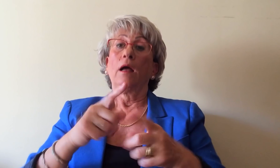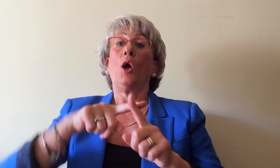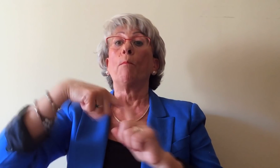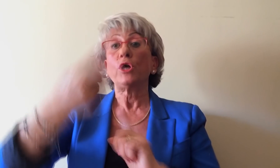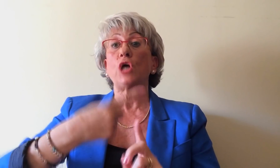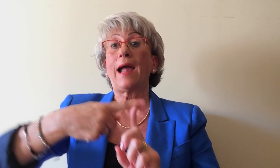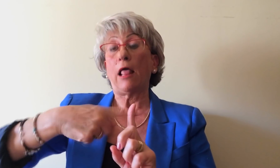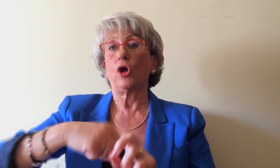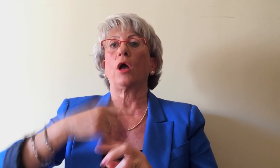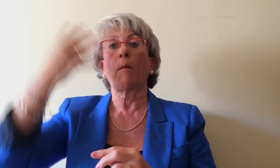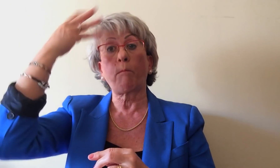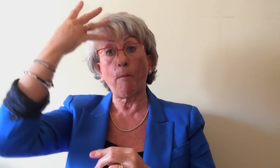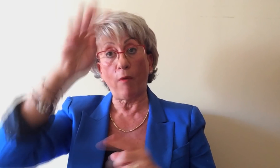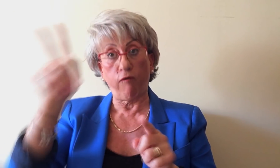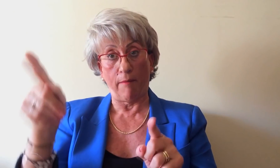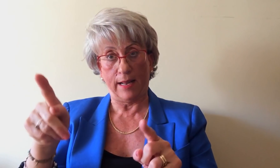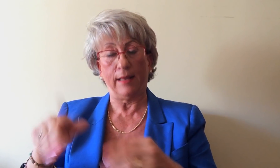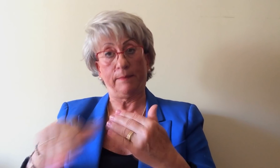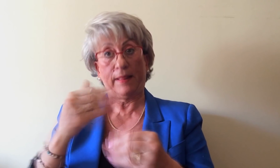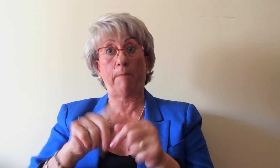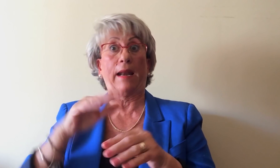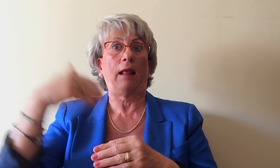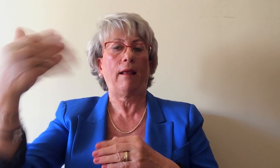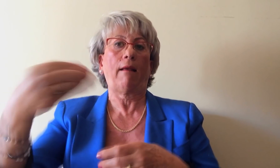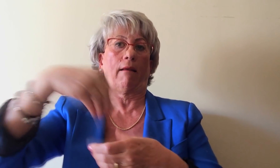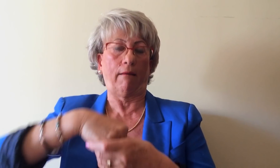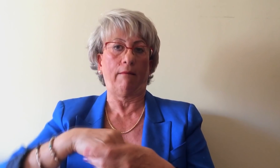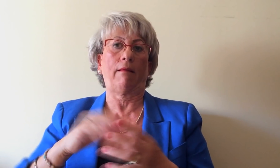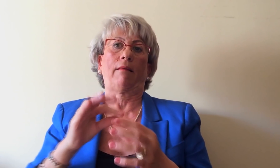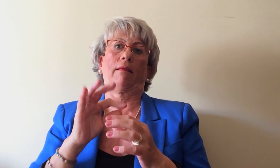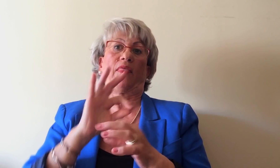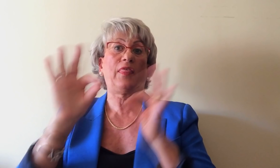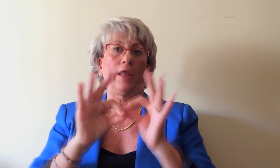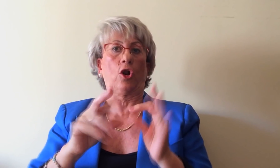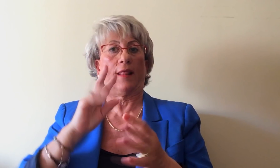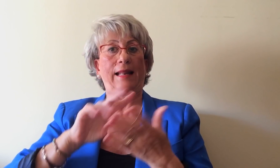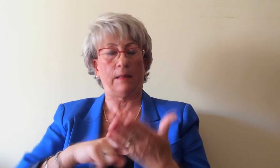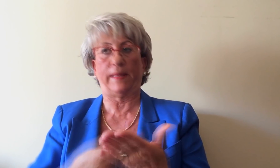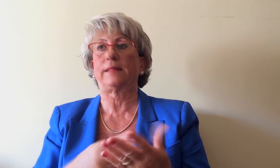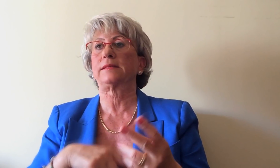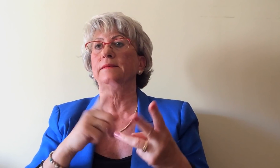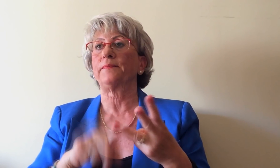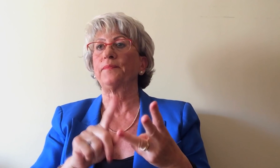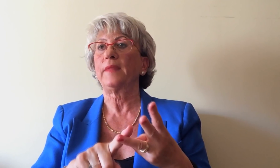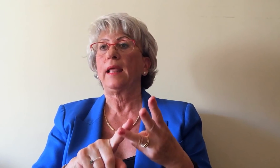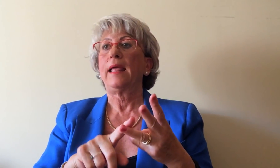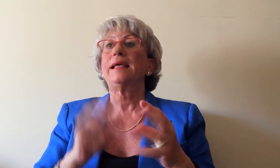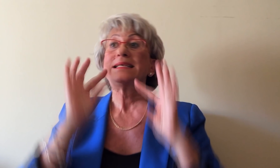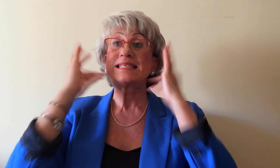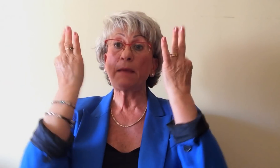També va començar el primer postgrau de la Pompeu Fabra vinculat al cicle d'intèrprets. Es va